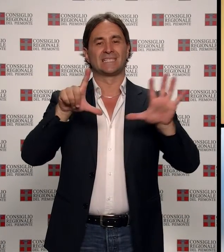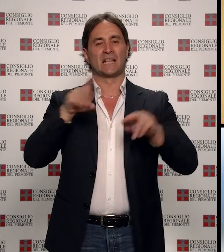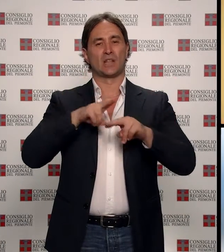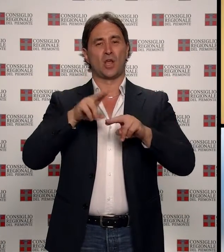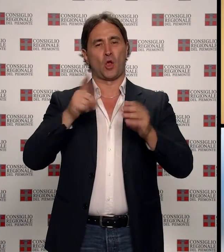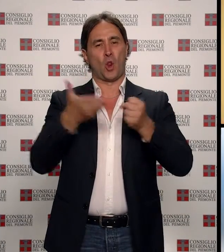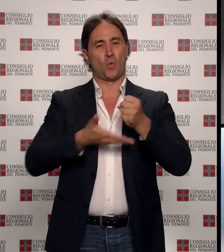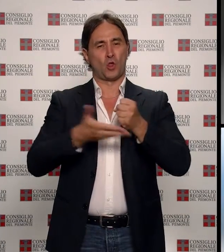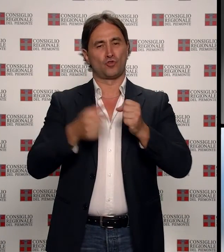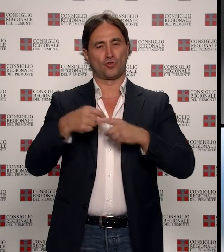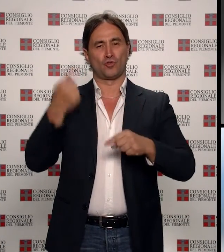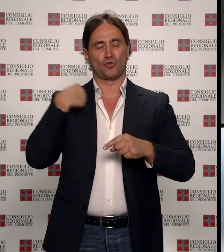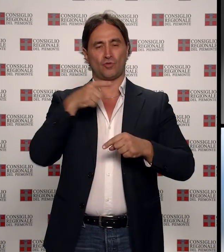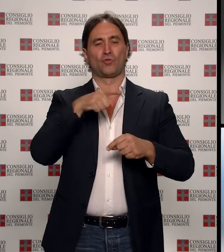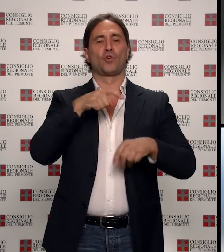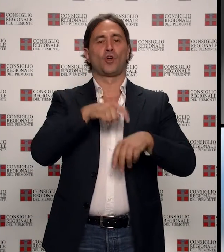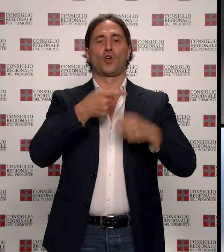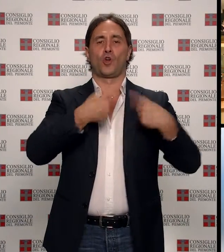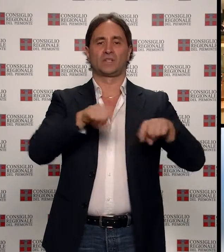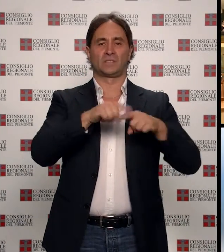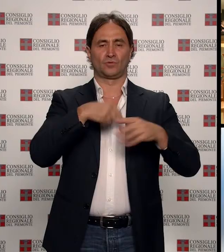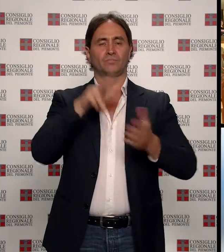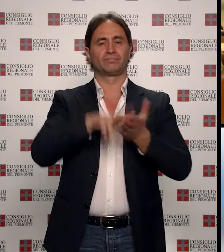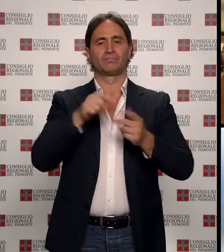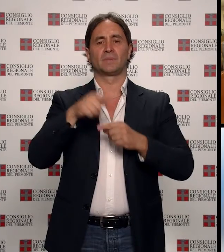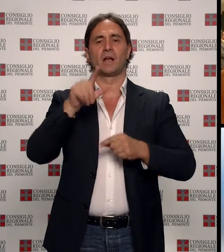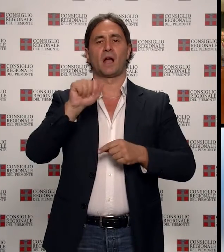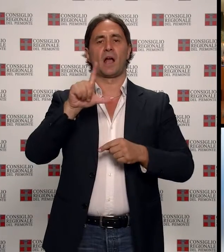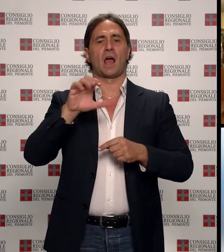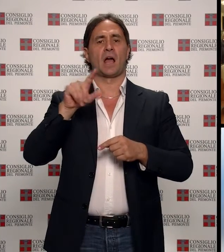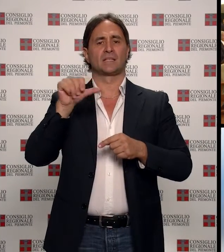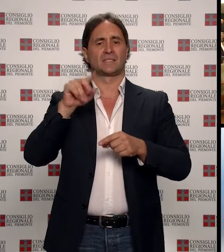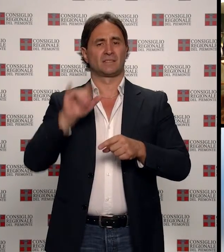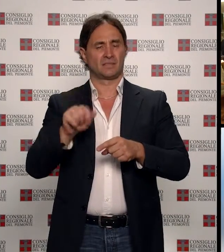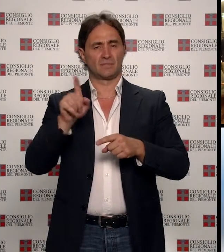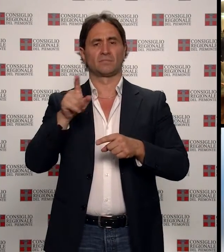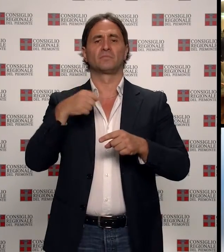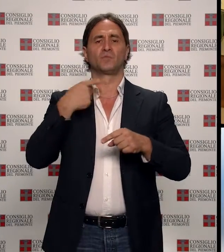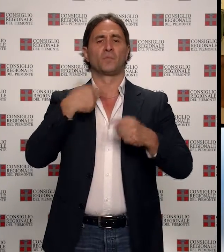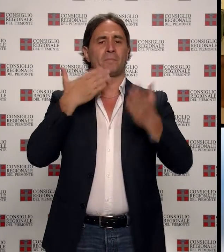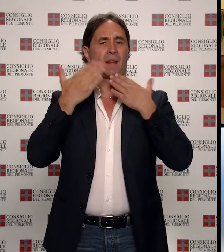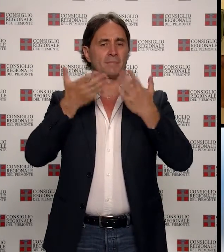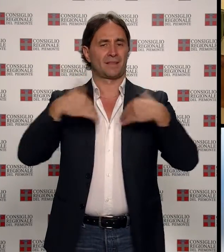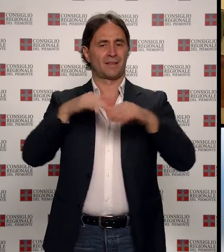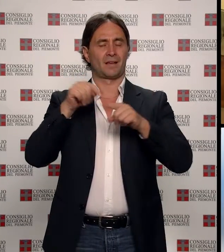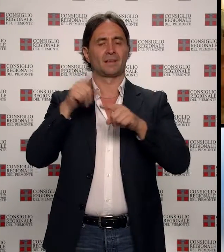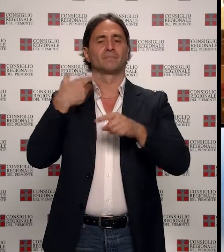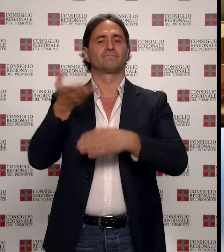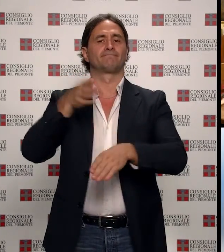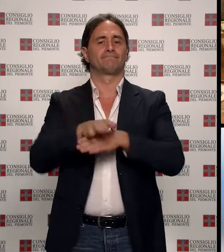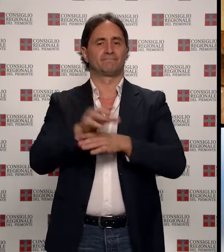Consiglio regionale ha commemorato Giovanni Alasia, già consigliere e assessore regionale, poi parlamentare, scomparso il 1